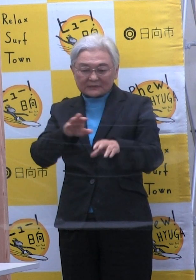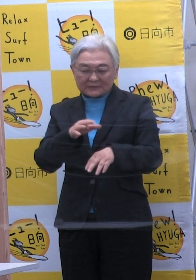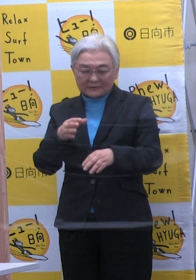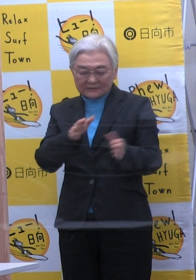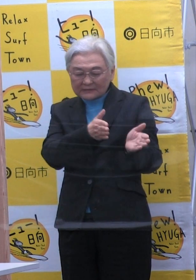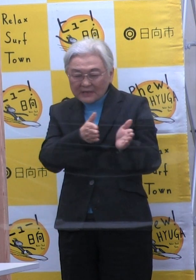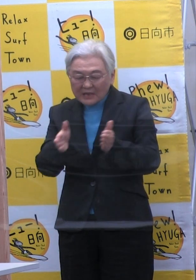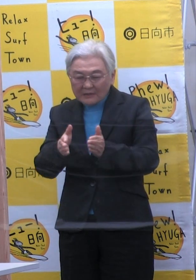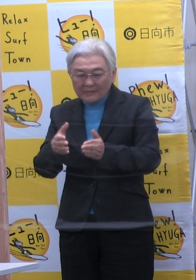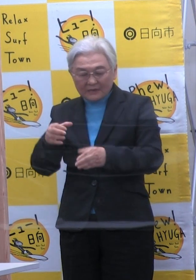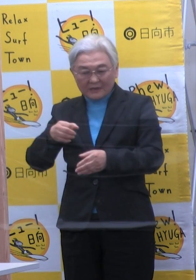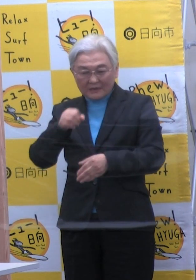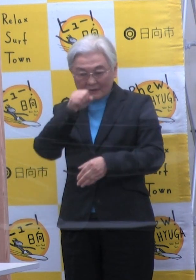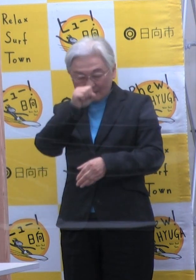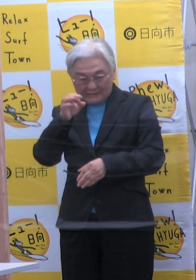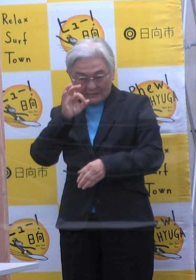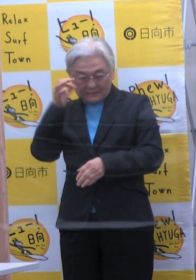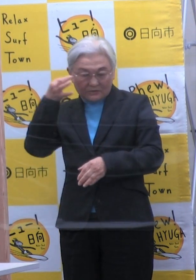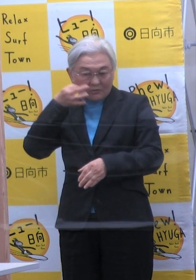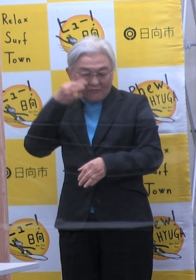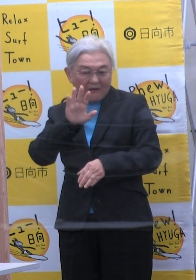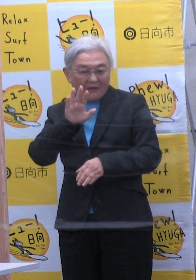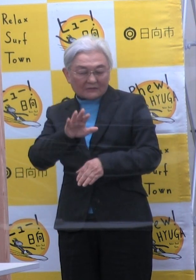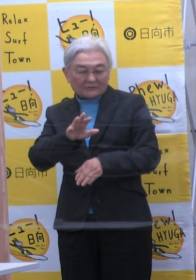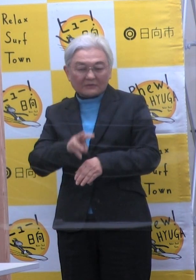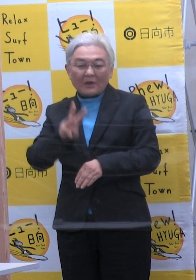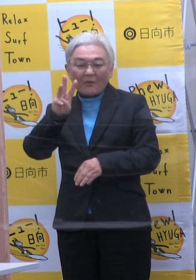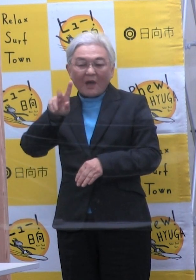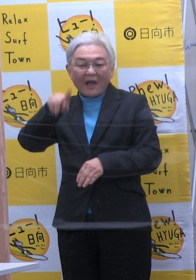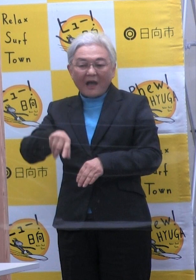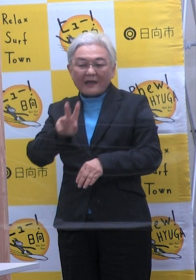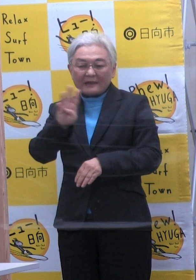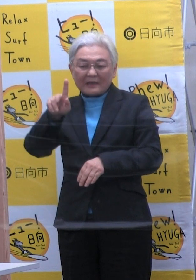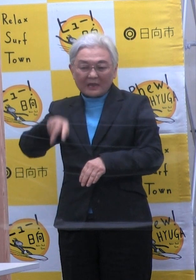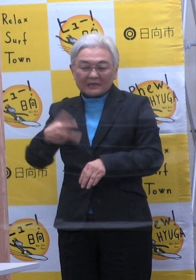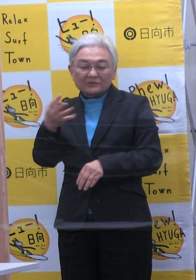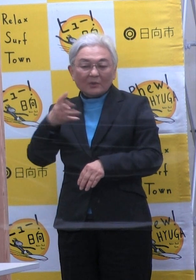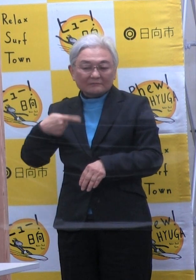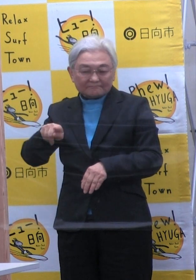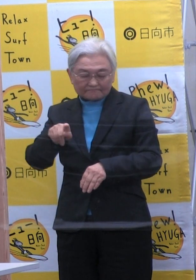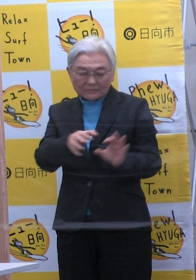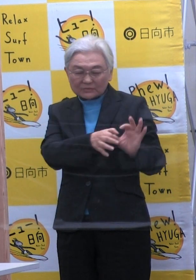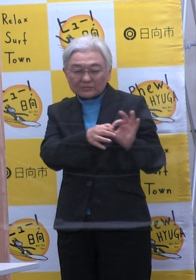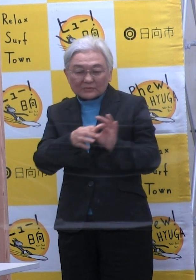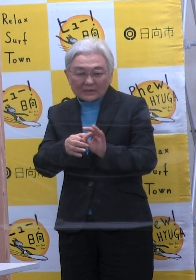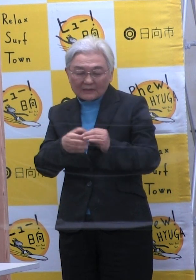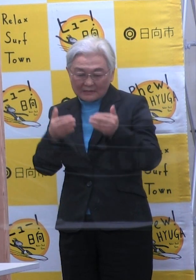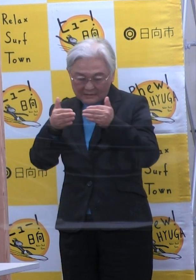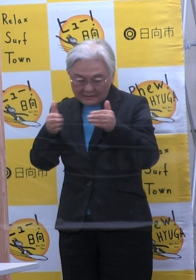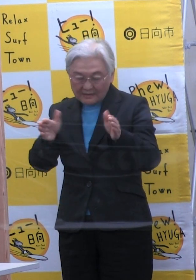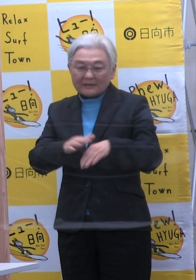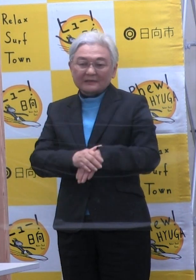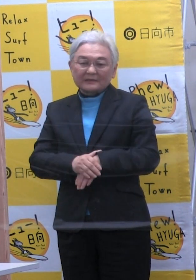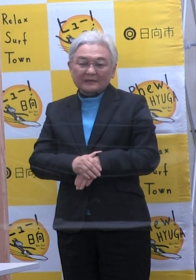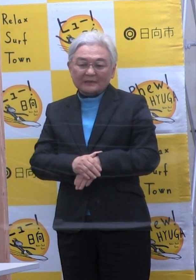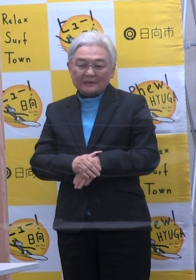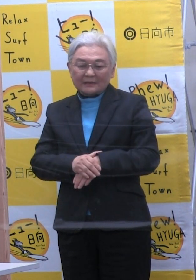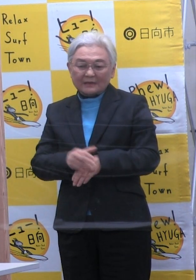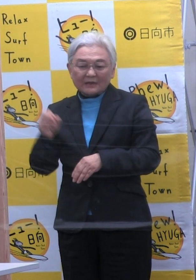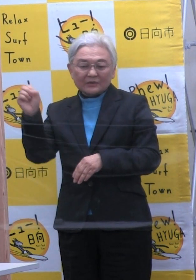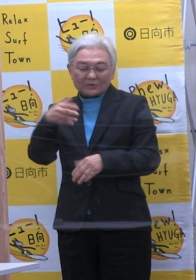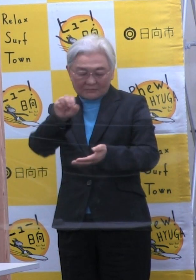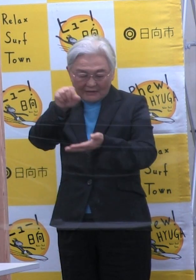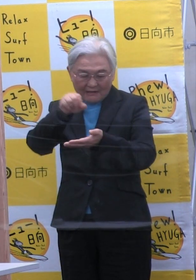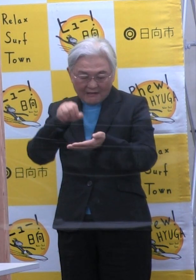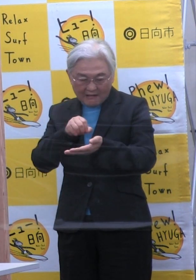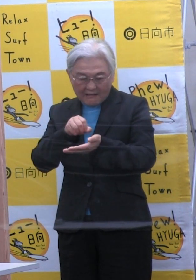い評価を得ているワーケーション推進事業を引き続き展開するとともに、ヒュー単価を活用した